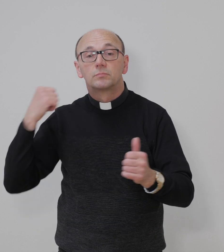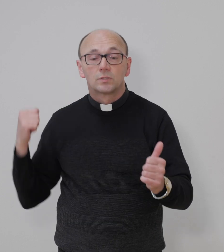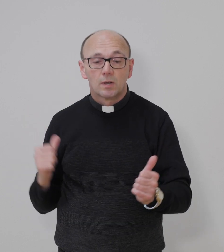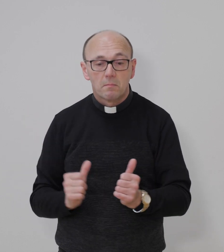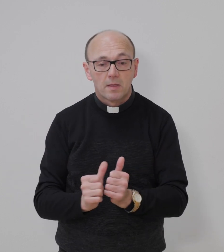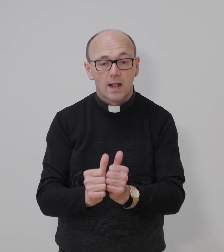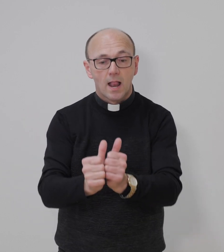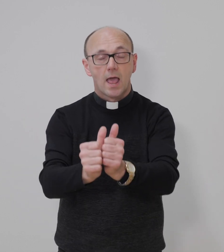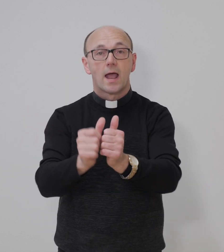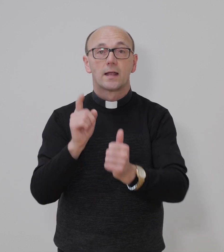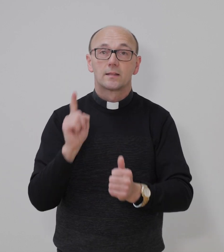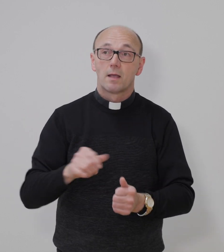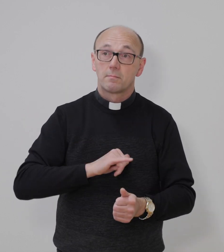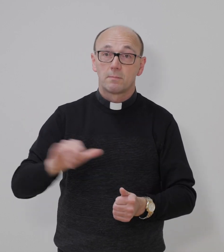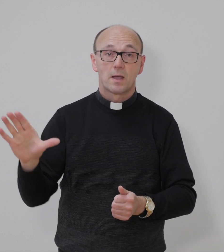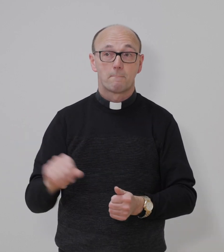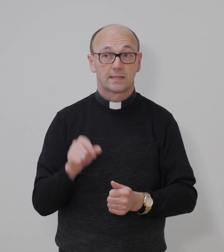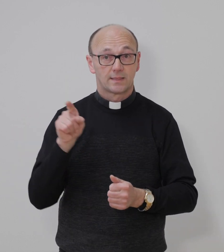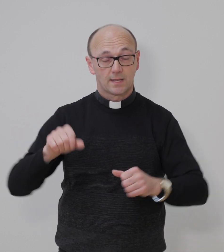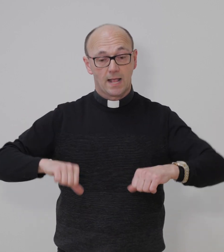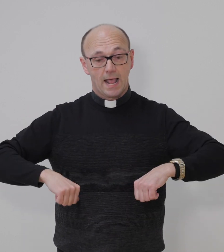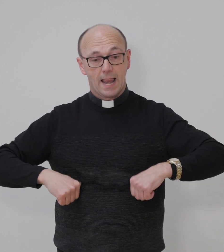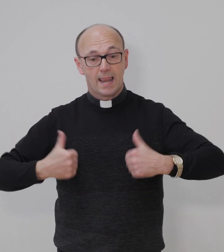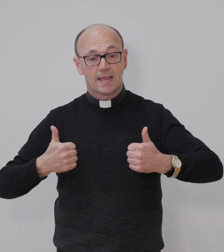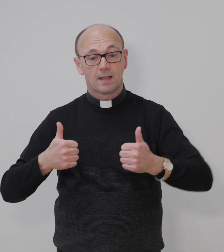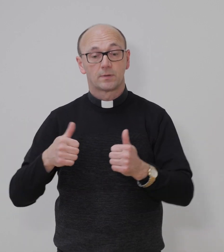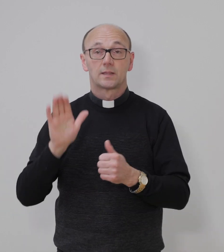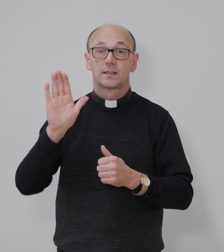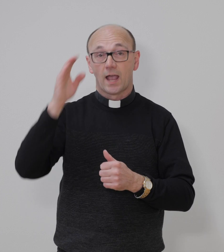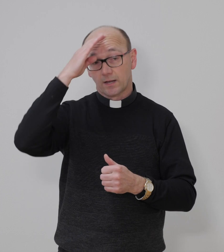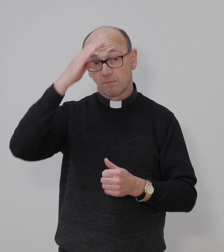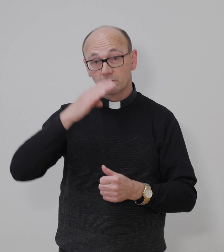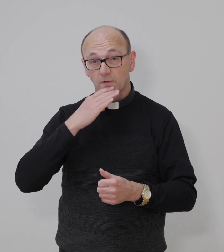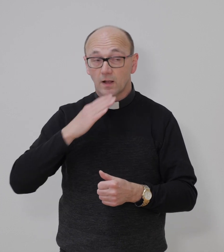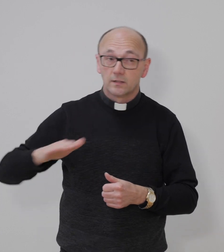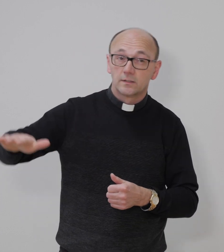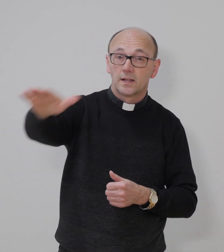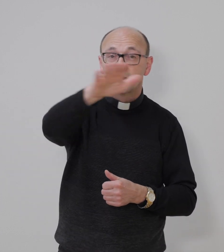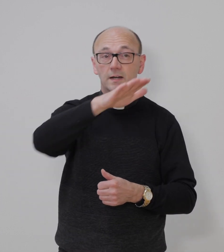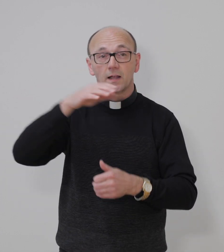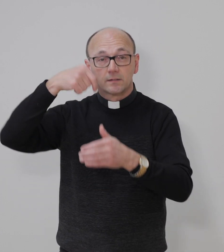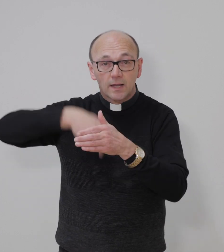mit dir leben und in das Reich deines Vaters gelangen. Amen.